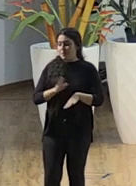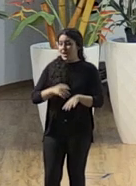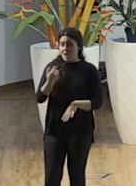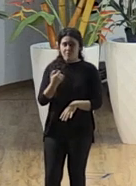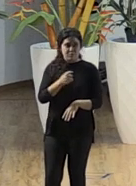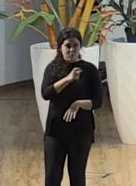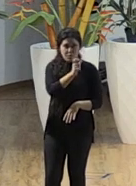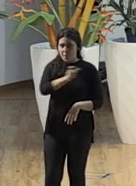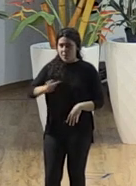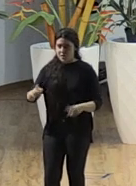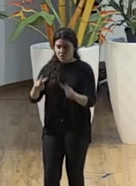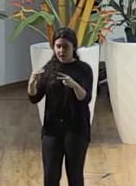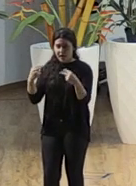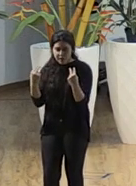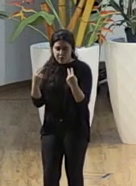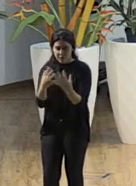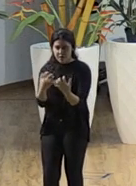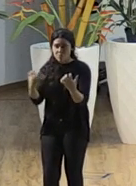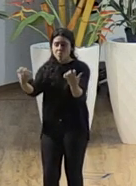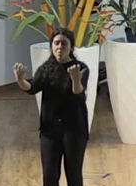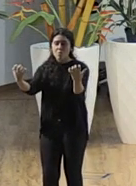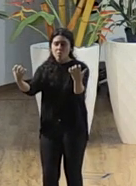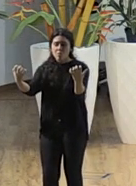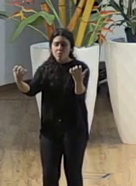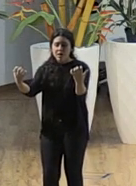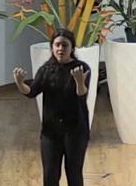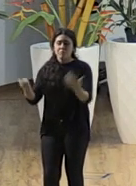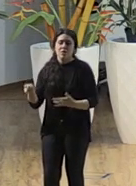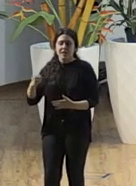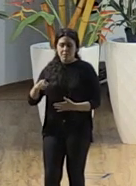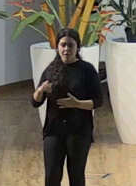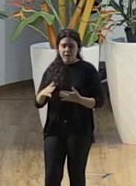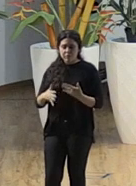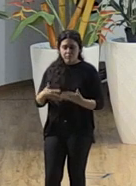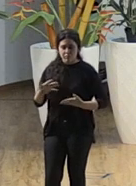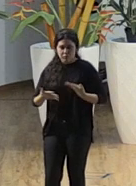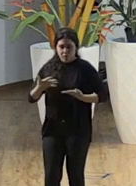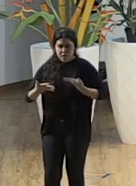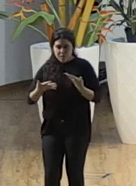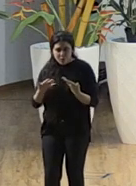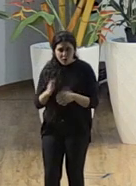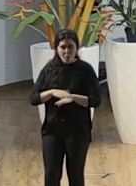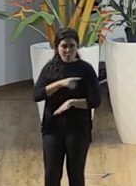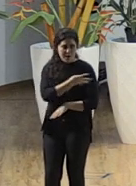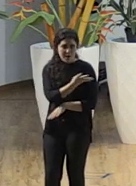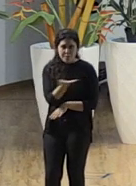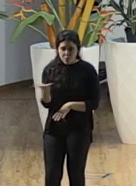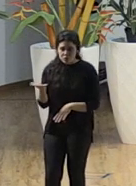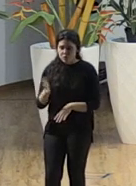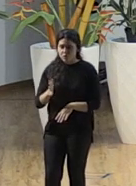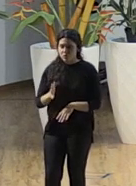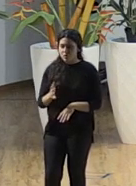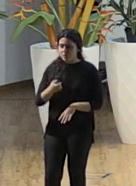muy numeroso como vosotros y estimulado también, no solo por lo que hemos podido hablar aquí, sino lo que